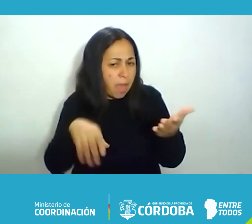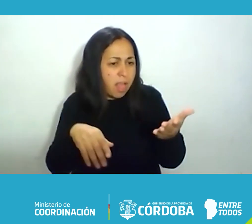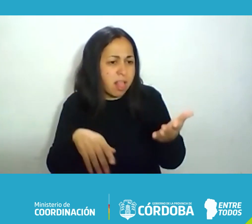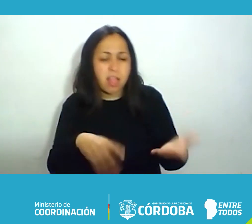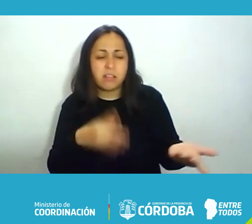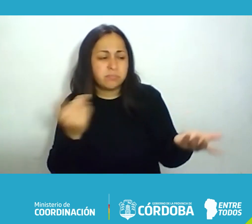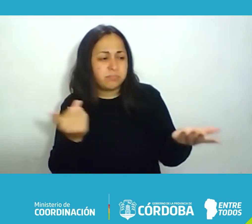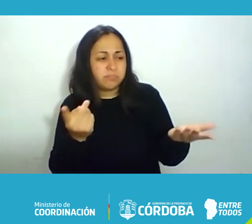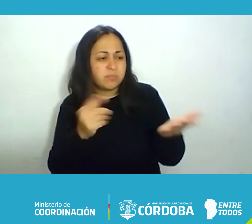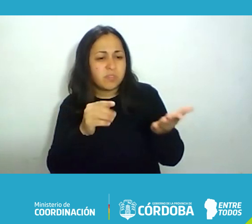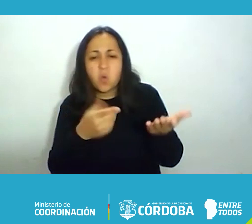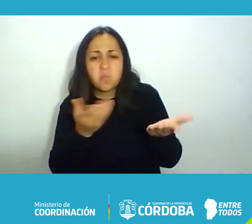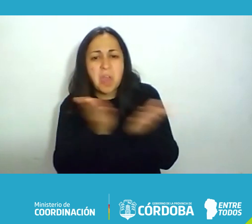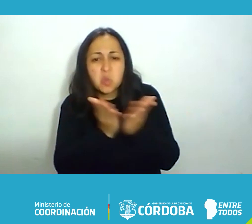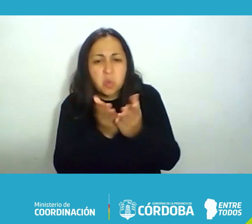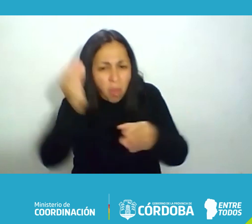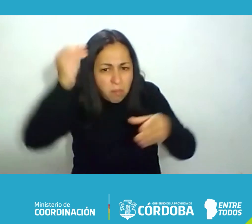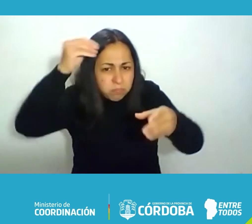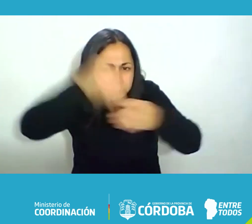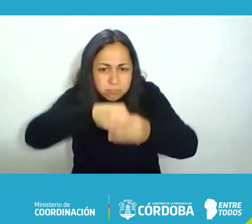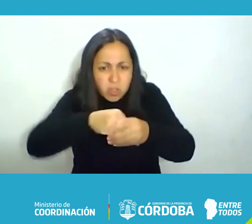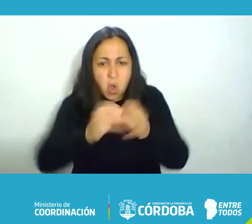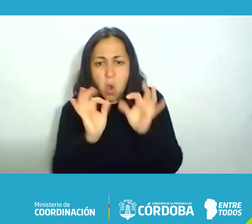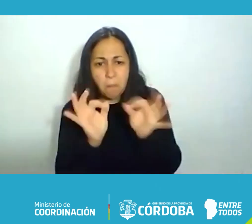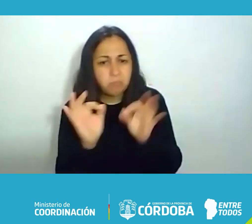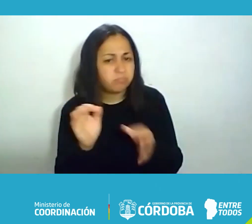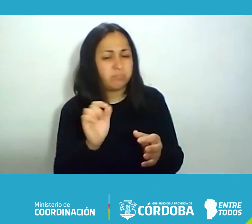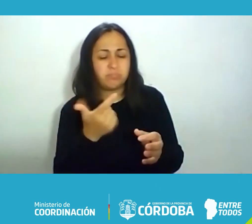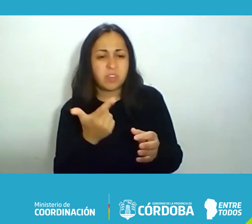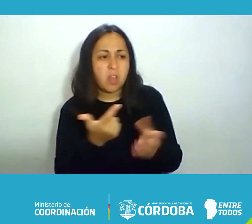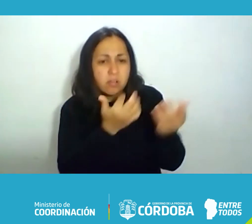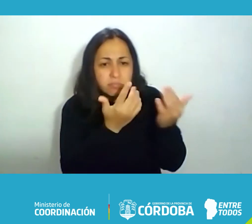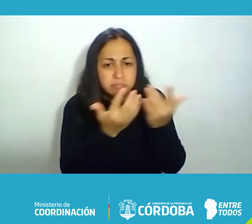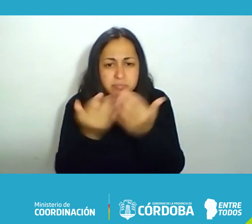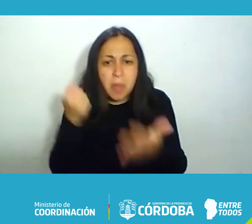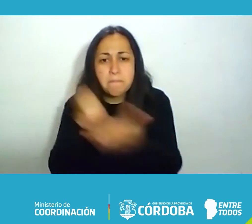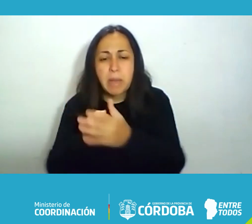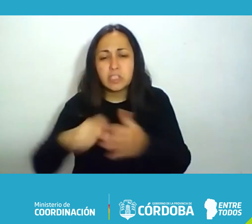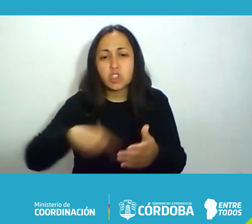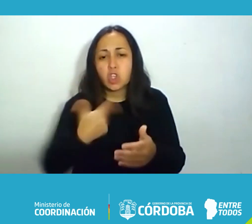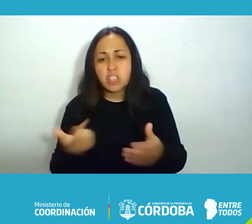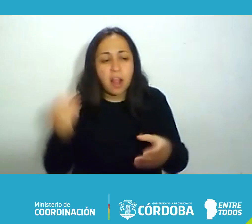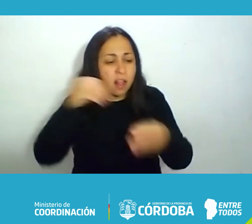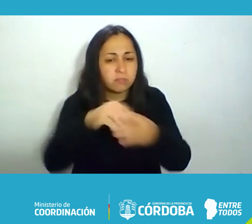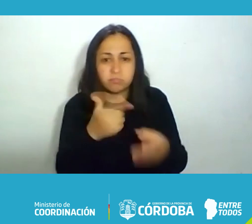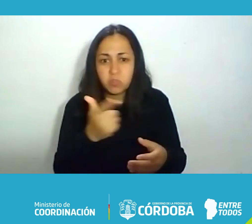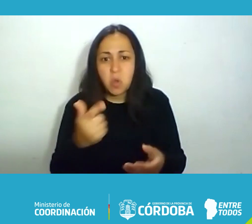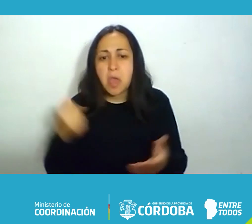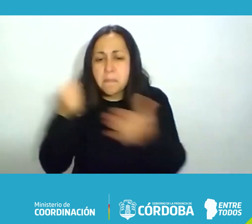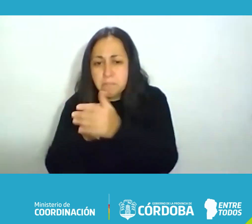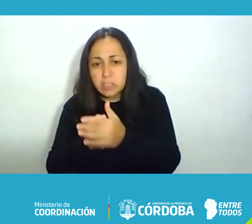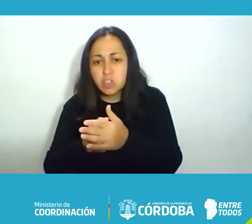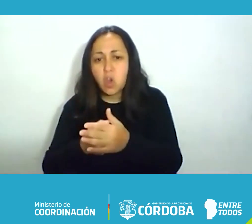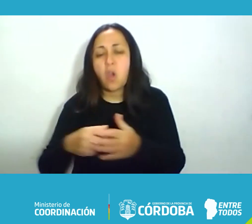no cumplieron tiempos, que no es un estudio integral en el que se haga el abordaje de los impactos sociales, ambientales y